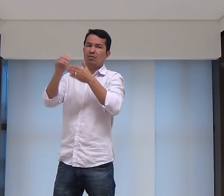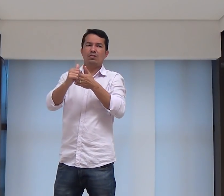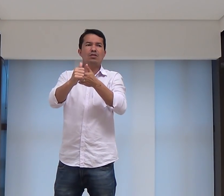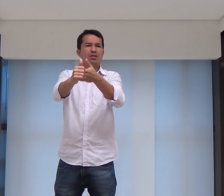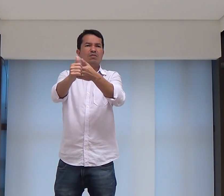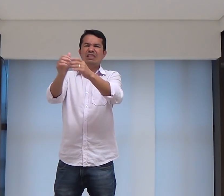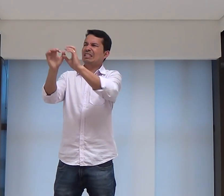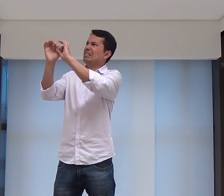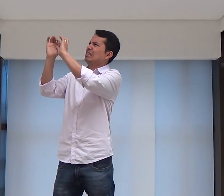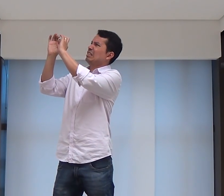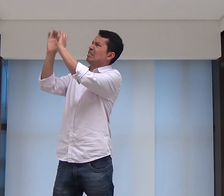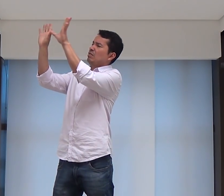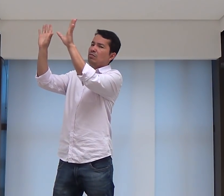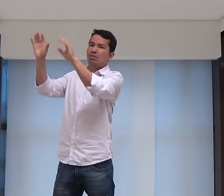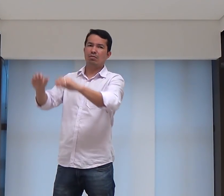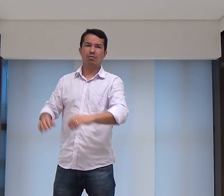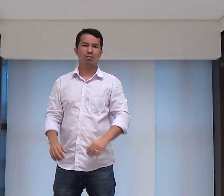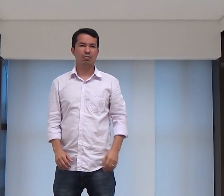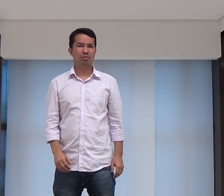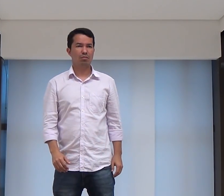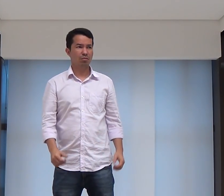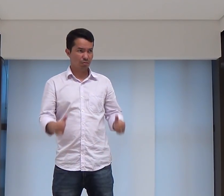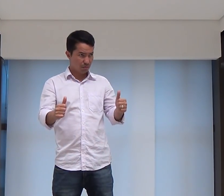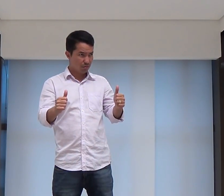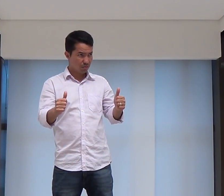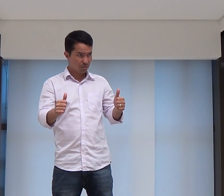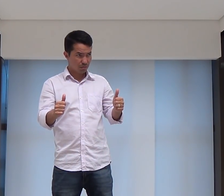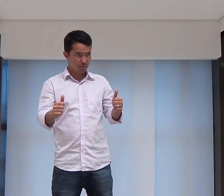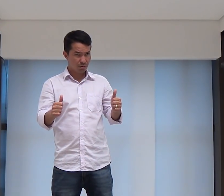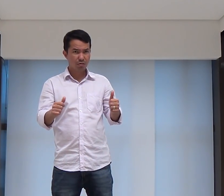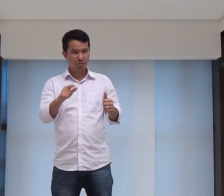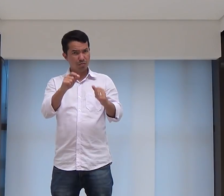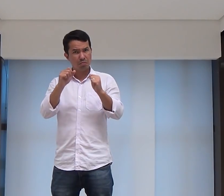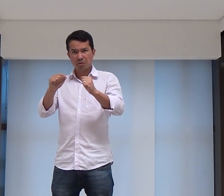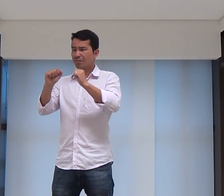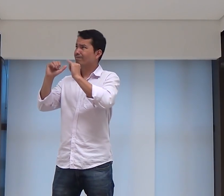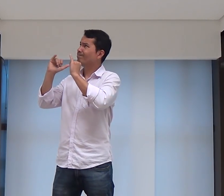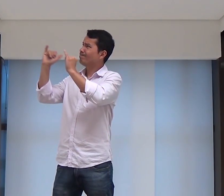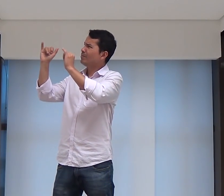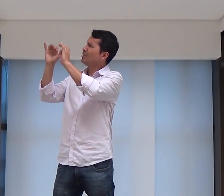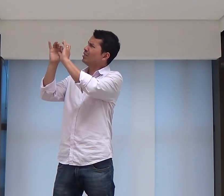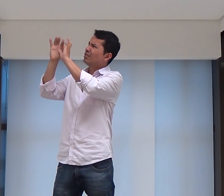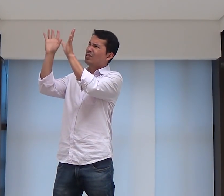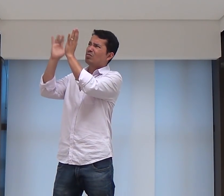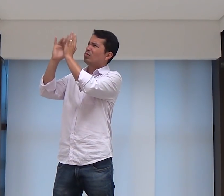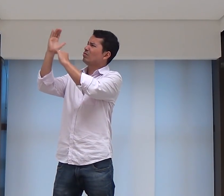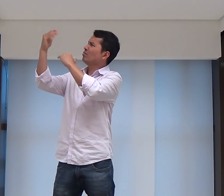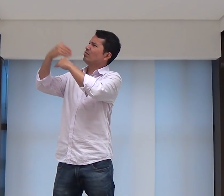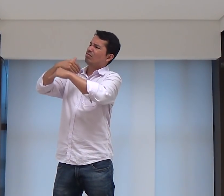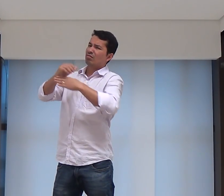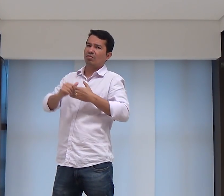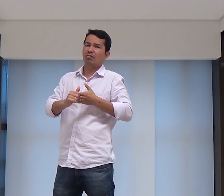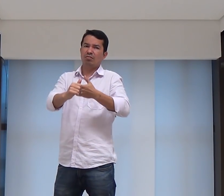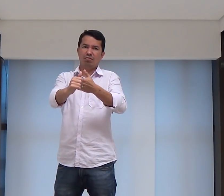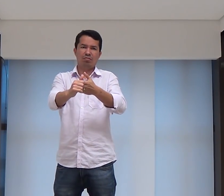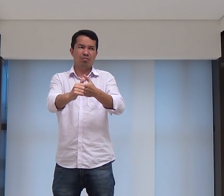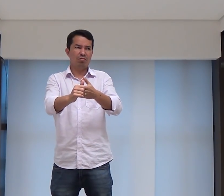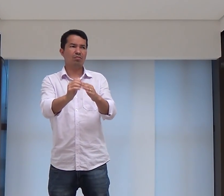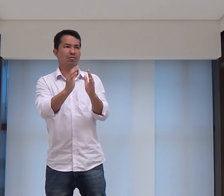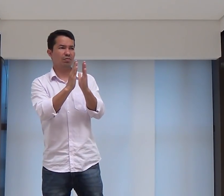Ele esteja livre. Livre. Tá bom? Declare isso. Fala para Jesus guiar a sua